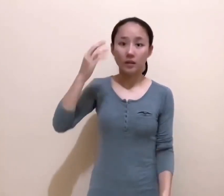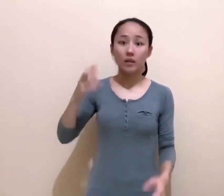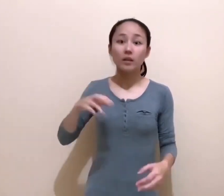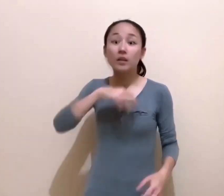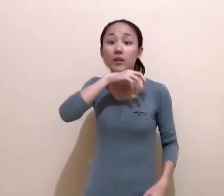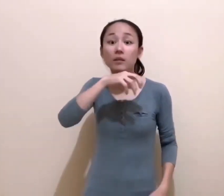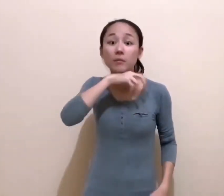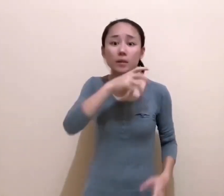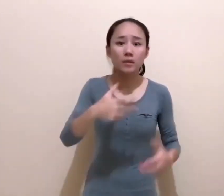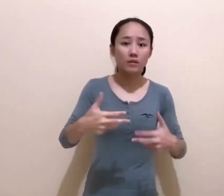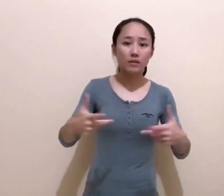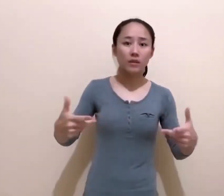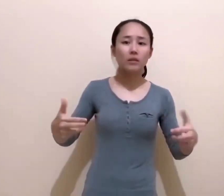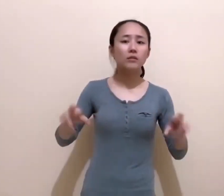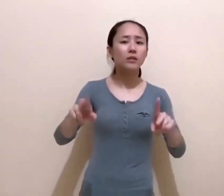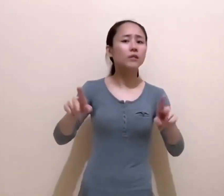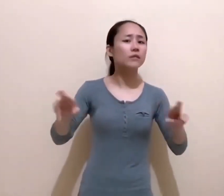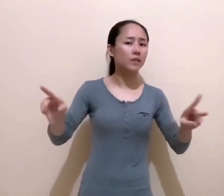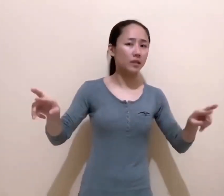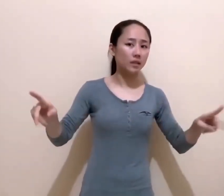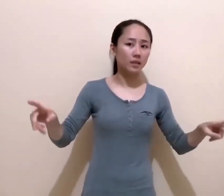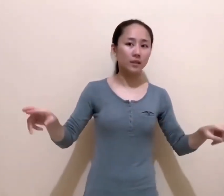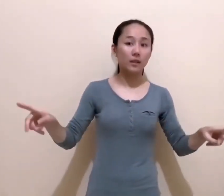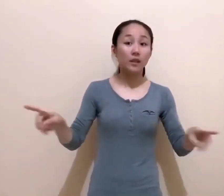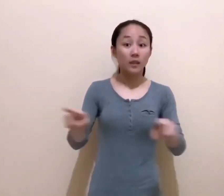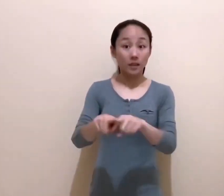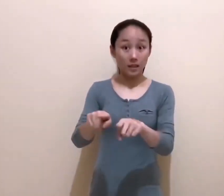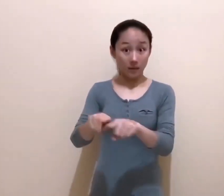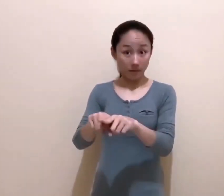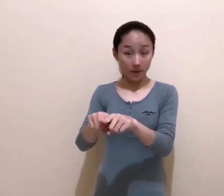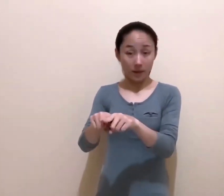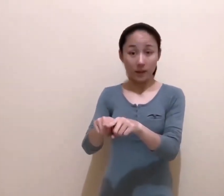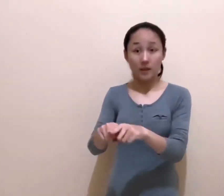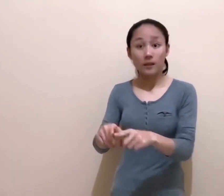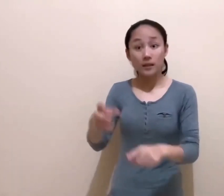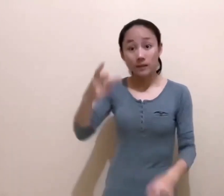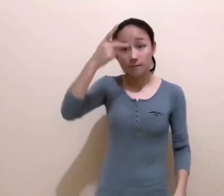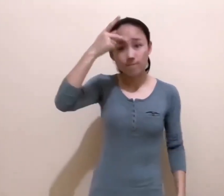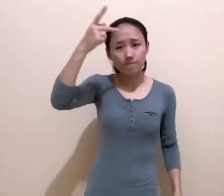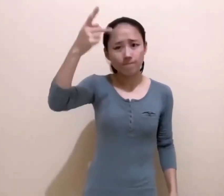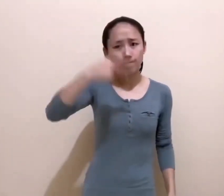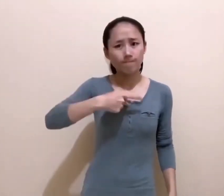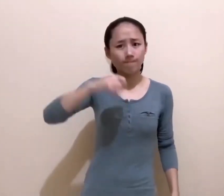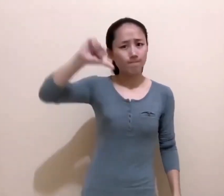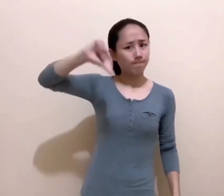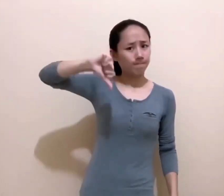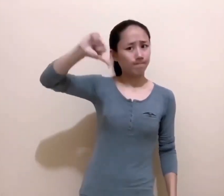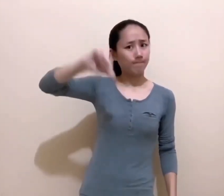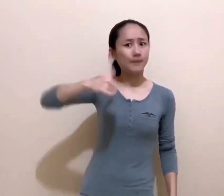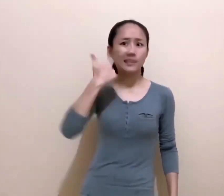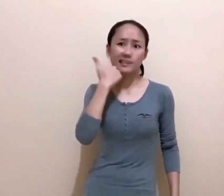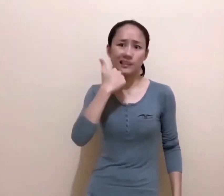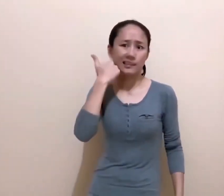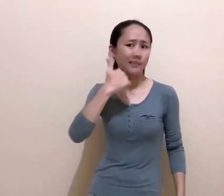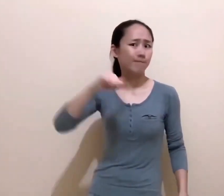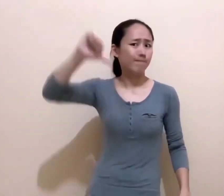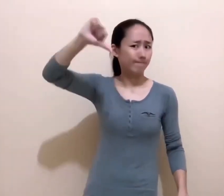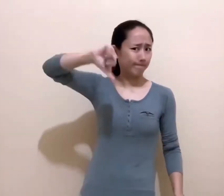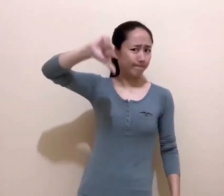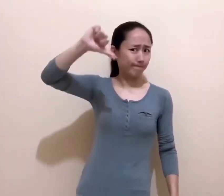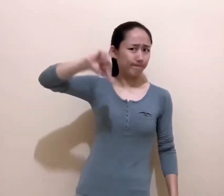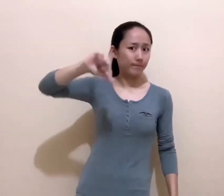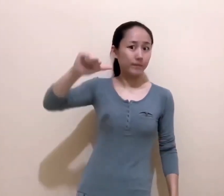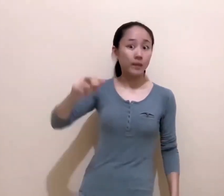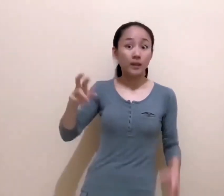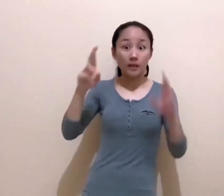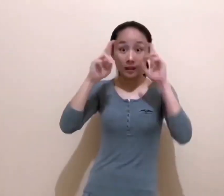pois entendeu que cada um é de um jeito e que ser egoísta ou malvado não está com nada.